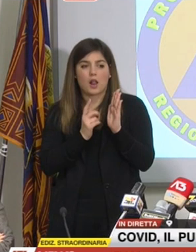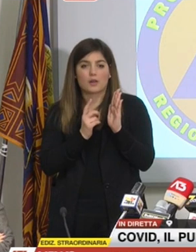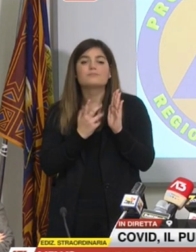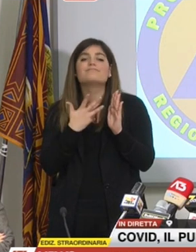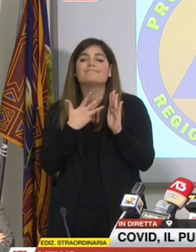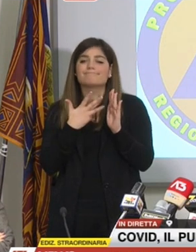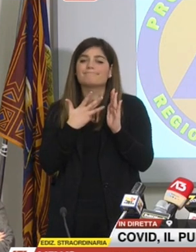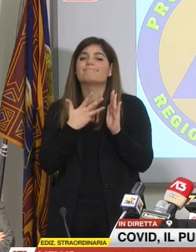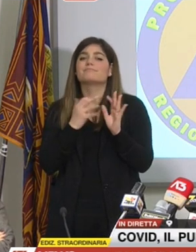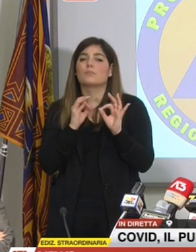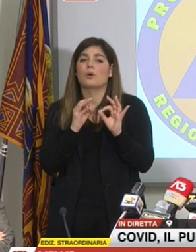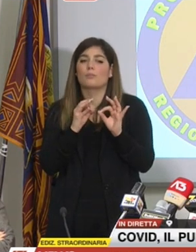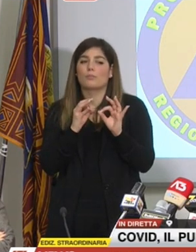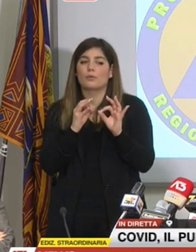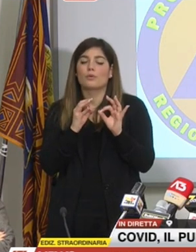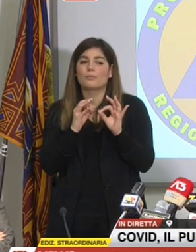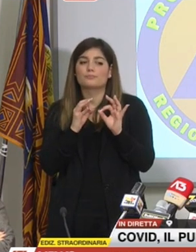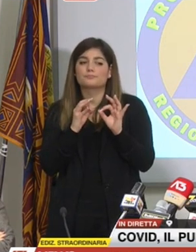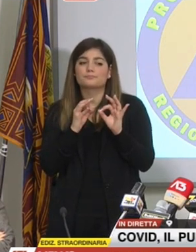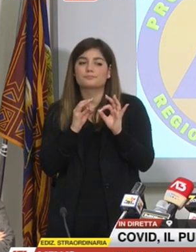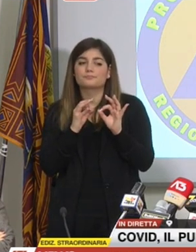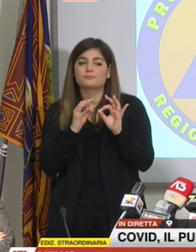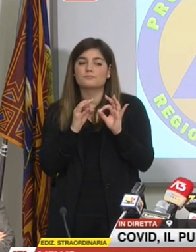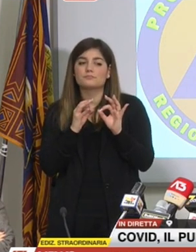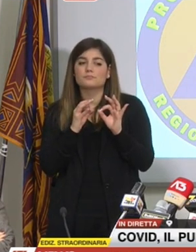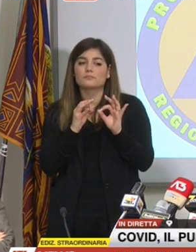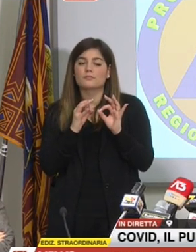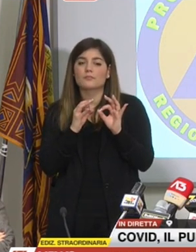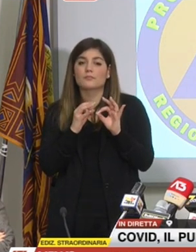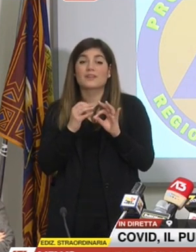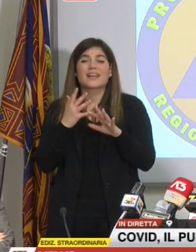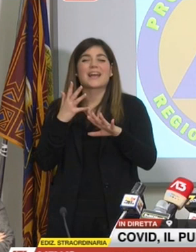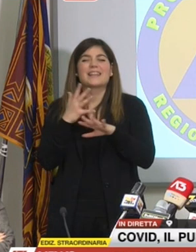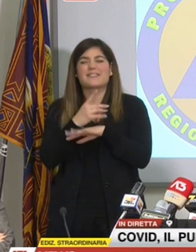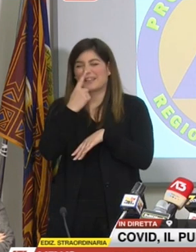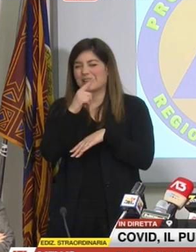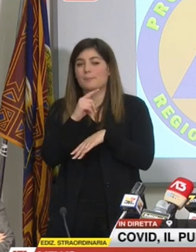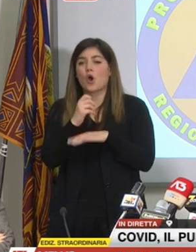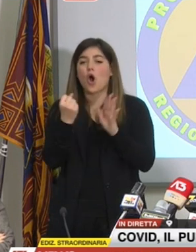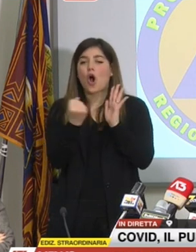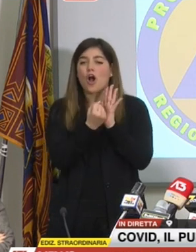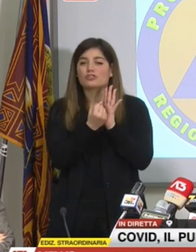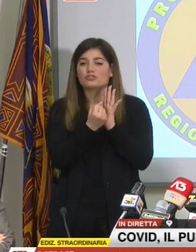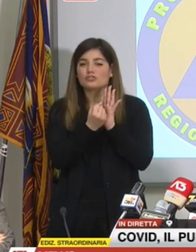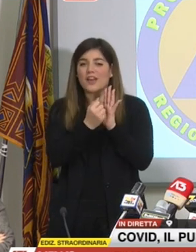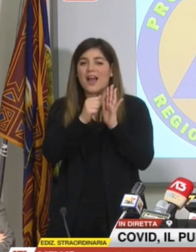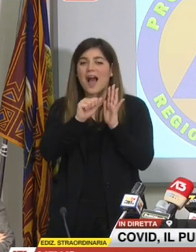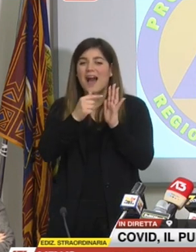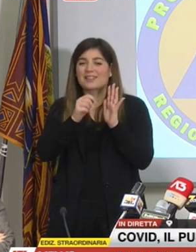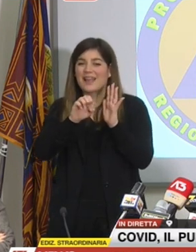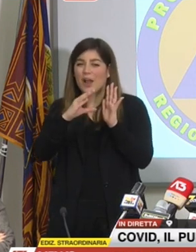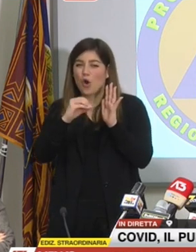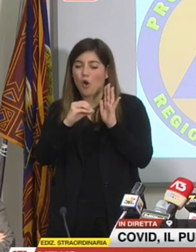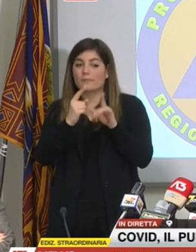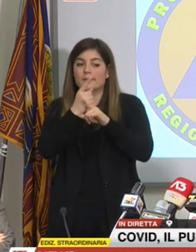alcuni interventi modulati, ovviamente per codice Ateco e poi sulla base appunto delle zone gialle, arancioni o